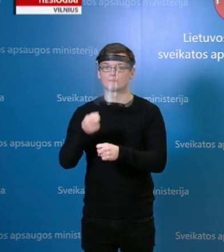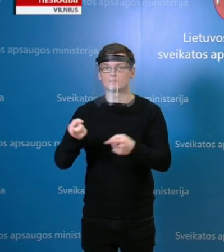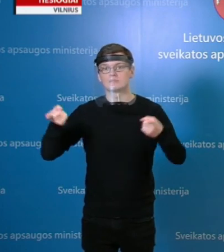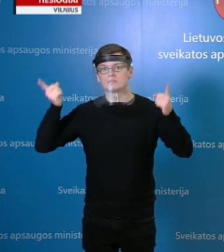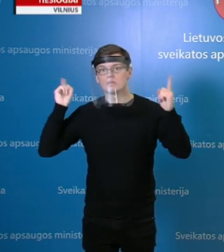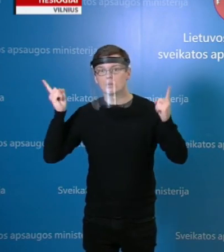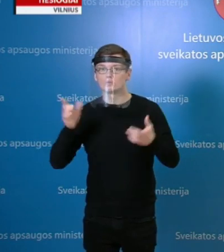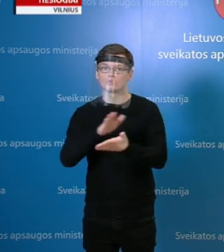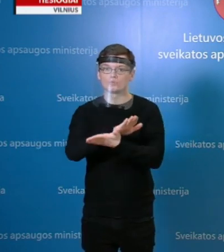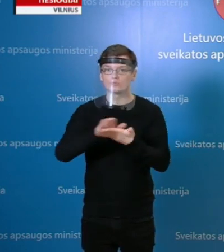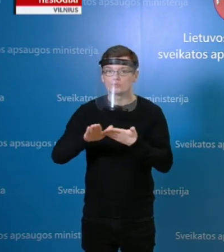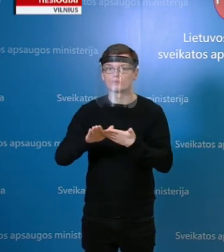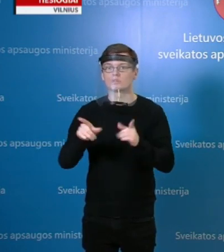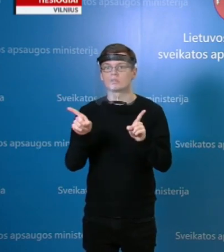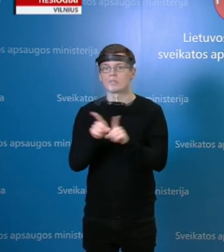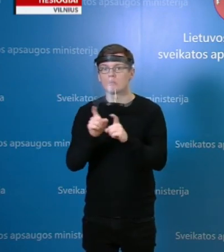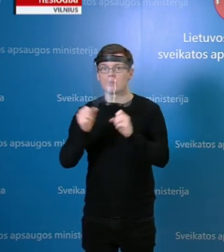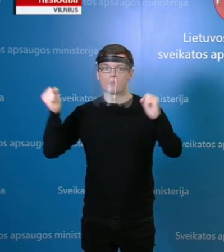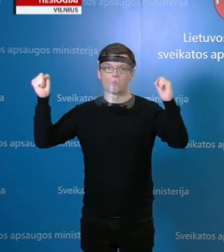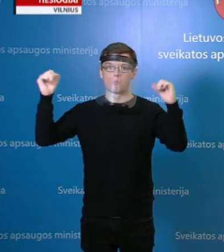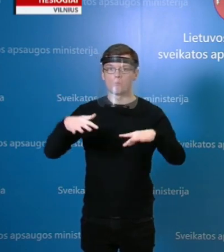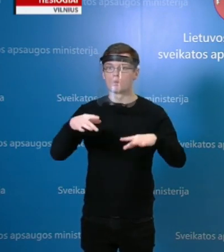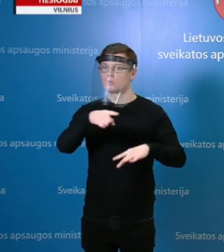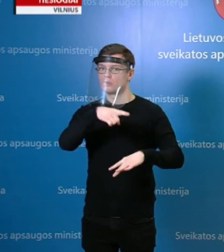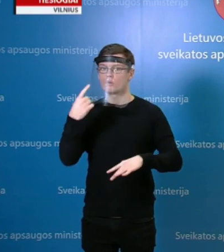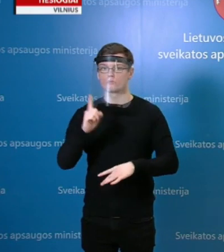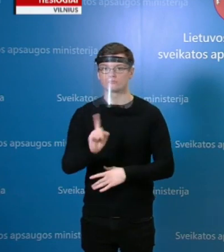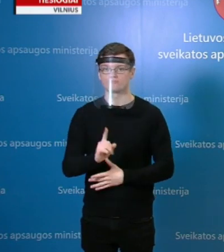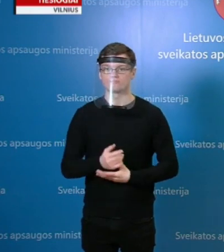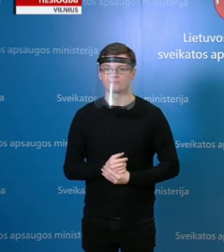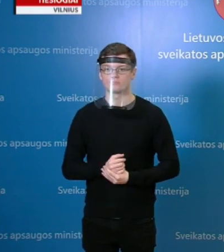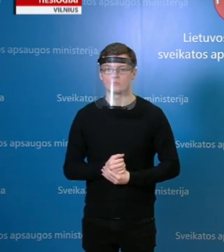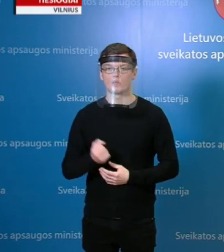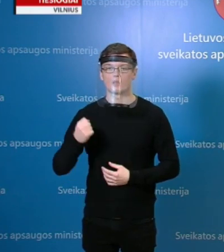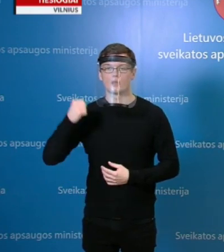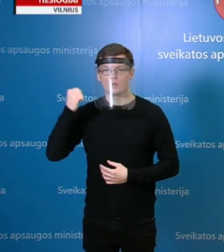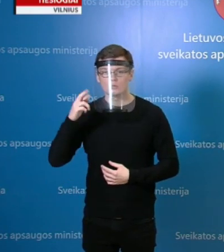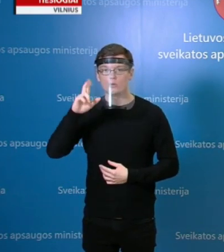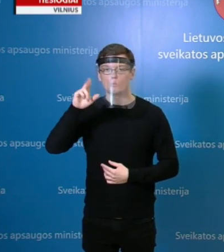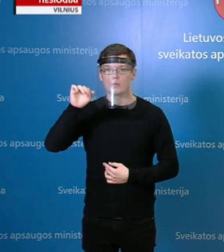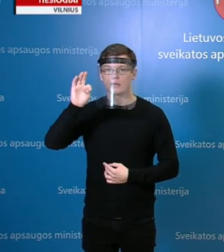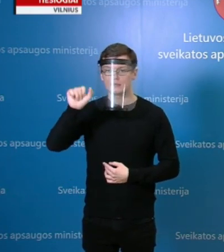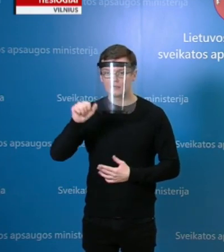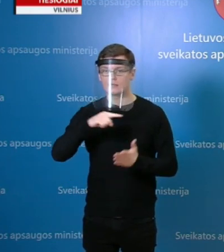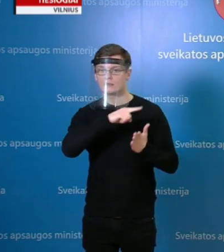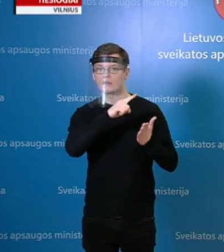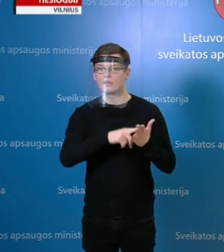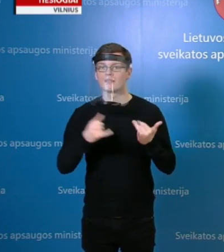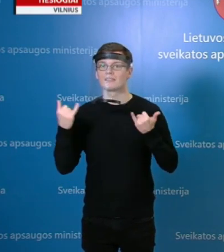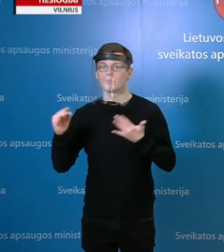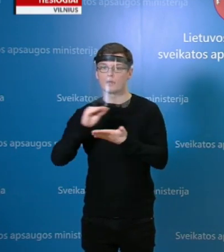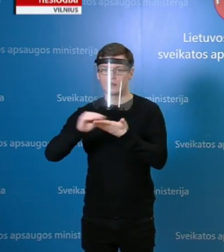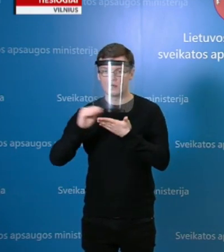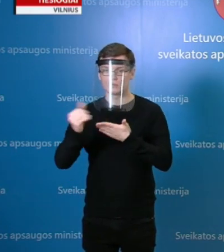saugiai ir tikrai nemasiškai. Ačiū, Roberta, už klausimus. Dabar iš raštų atsiųstų klausimų